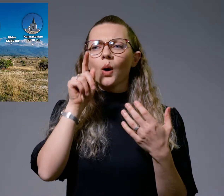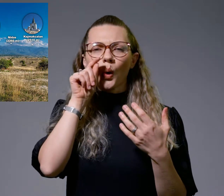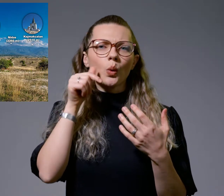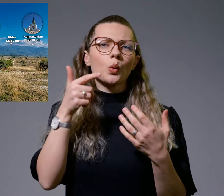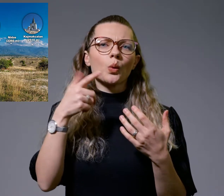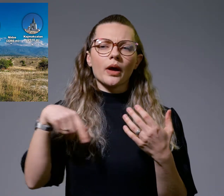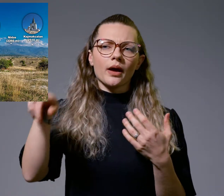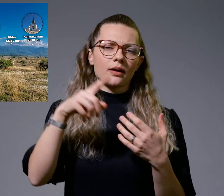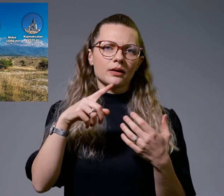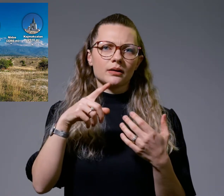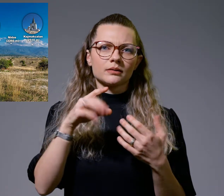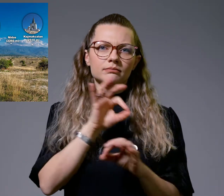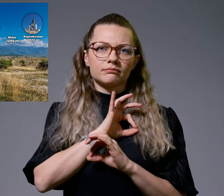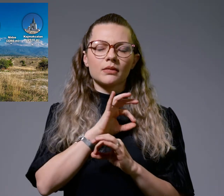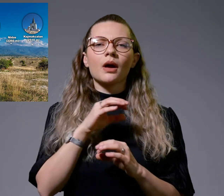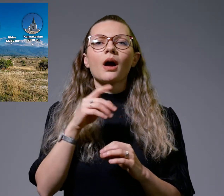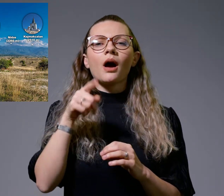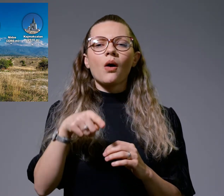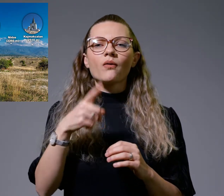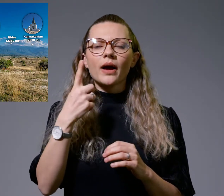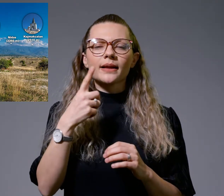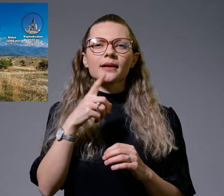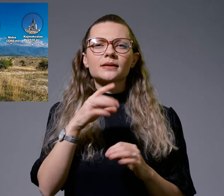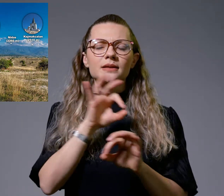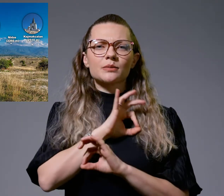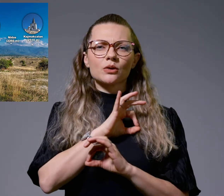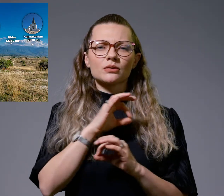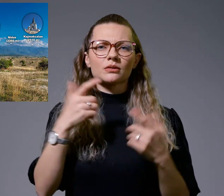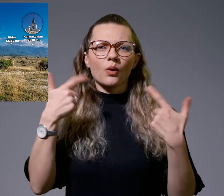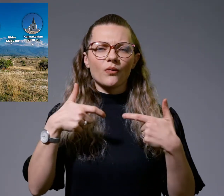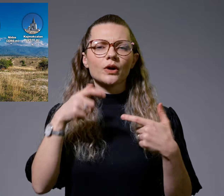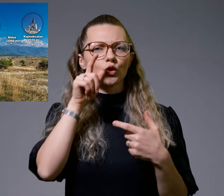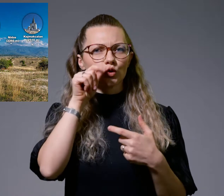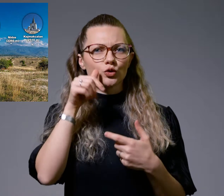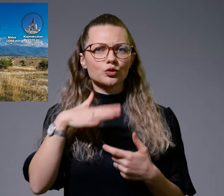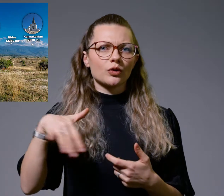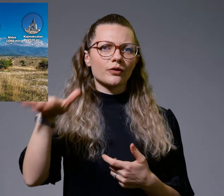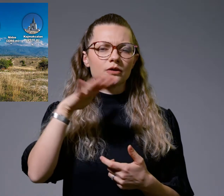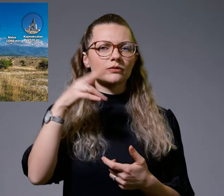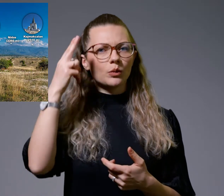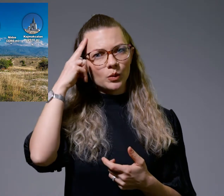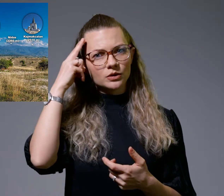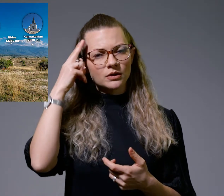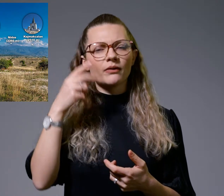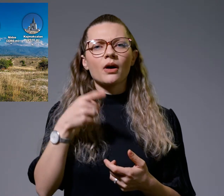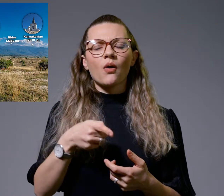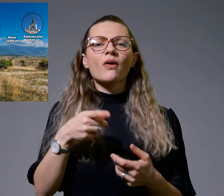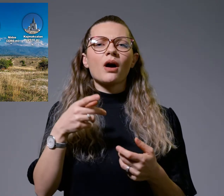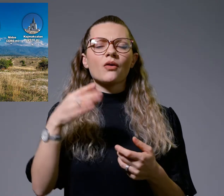од најсмртоносните конфликти во историјата на човештвото, оваа војна предизвикала и